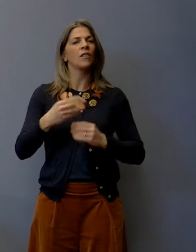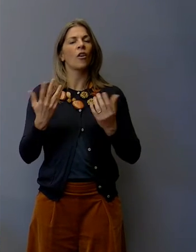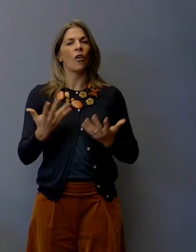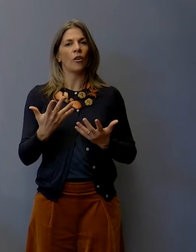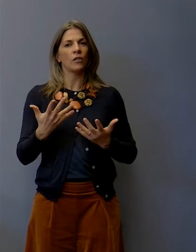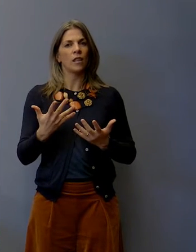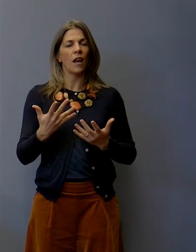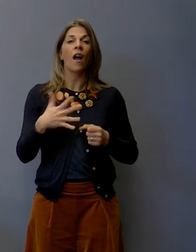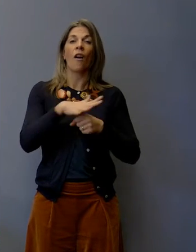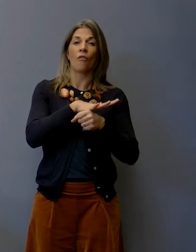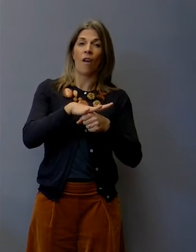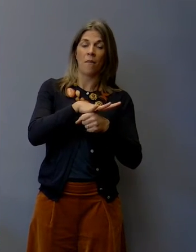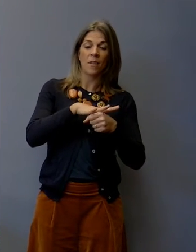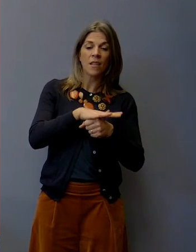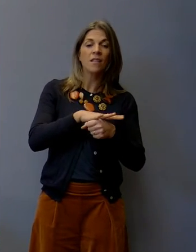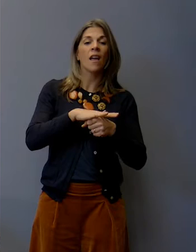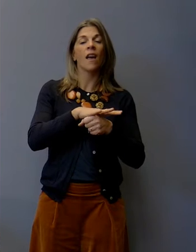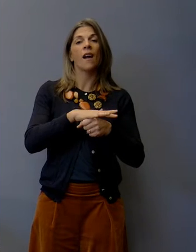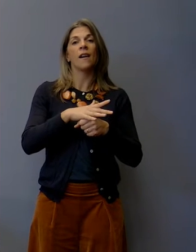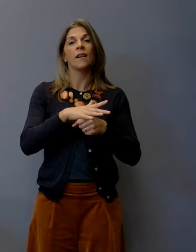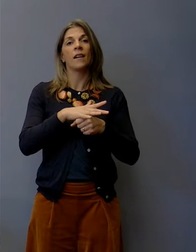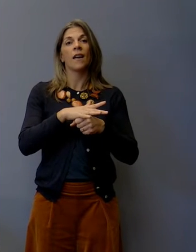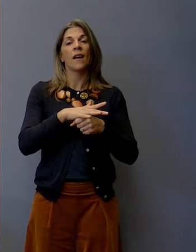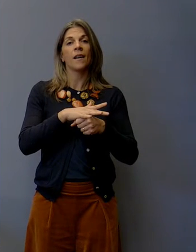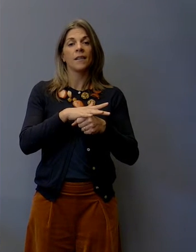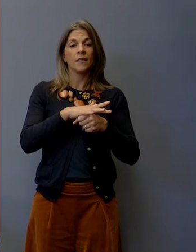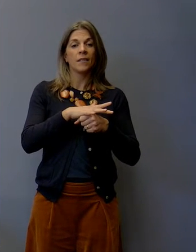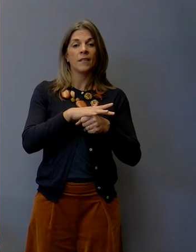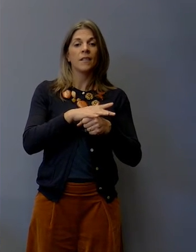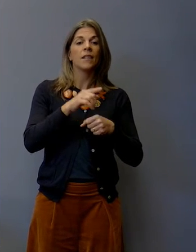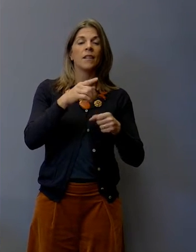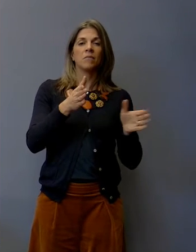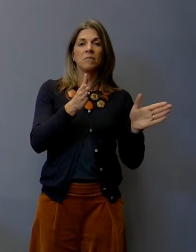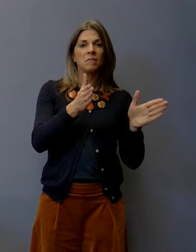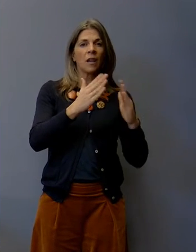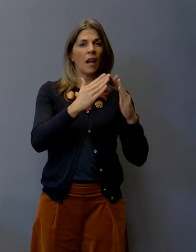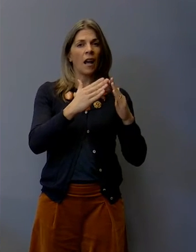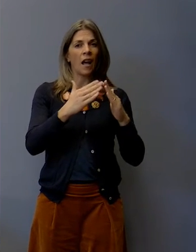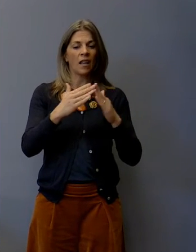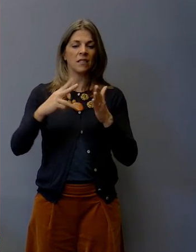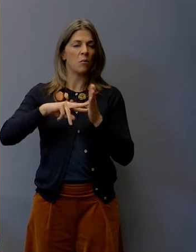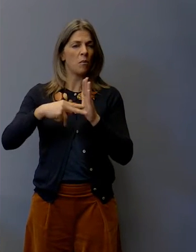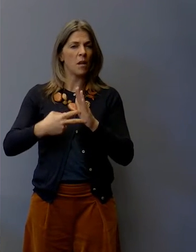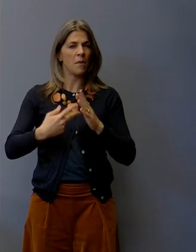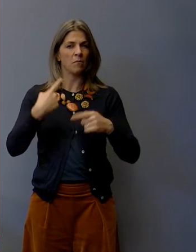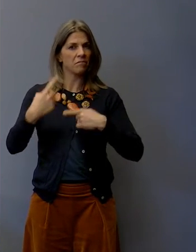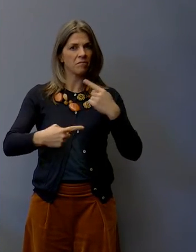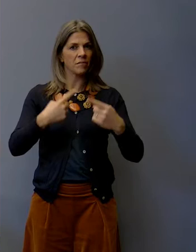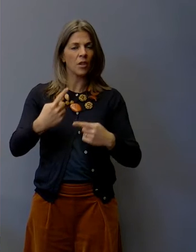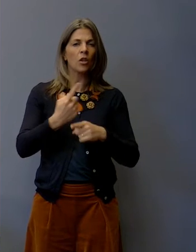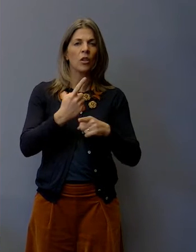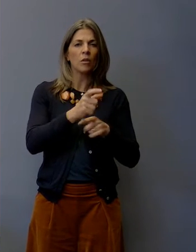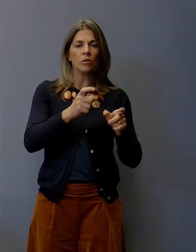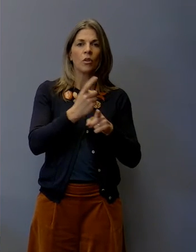di tre persone con un abitazione di 100 metri ben 150 euro in più i genovesi dovranno sostenere totale intorno ai 30 milioni di